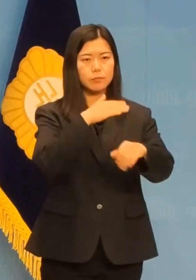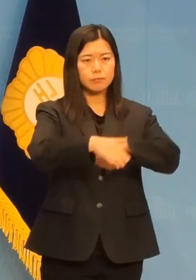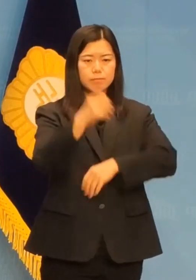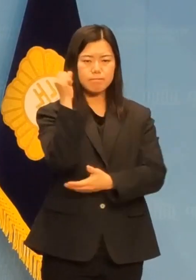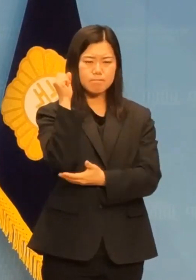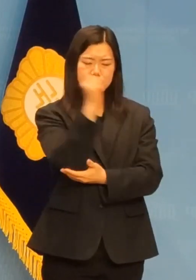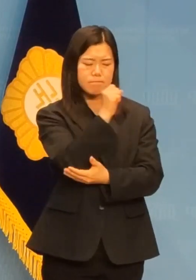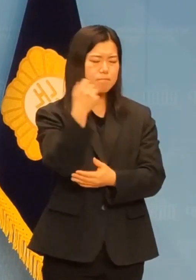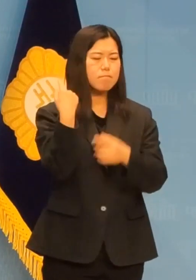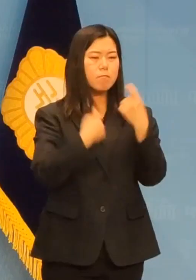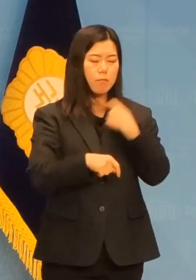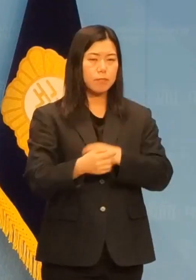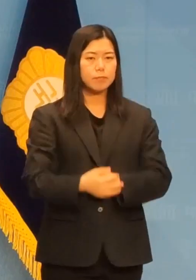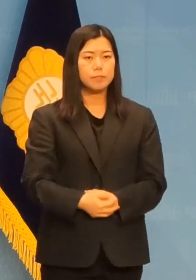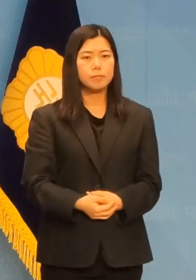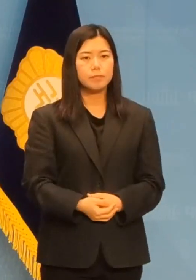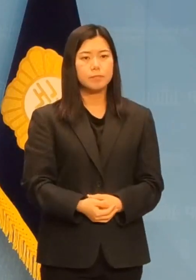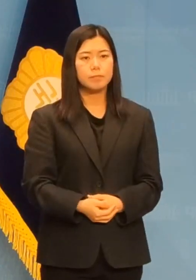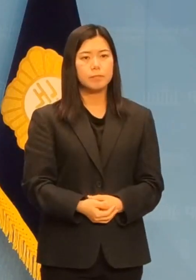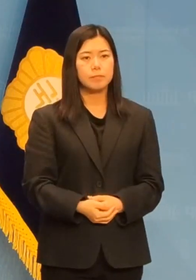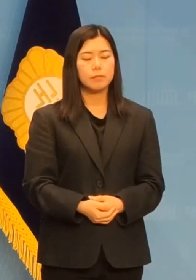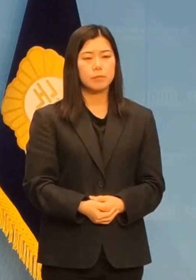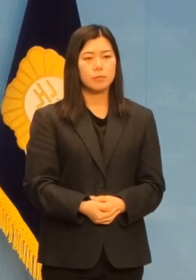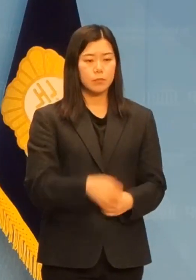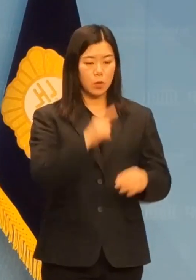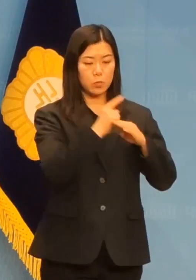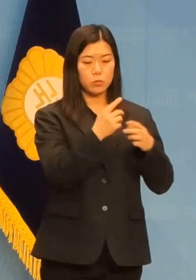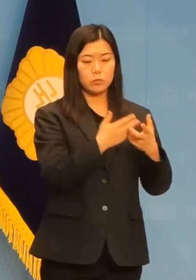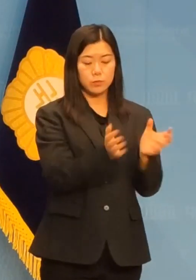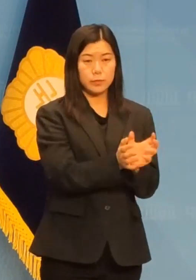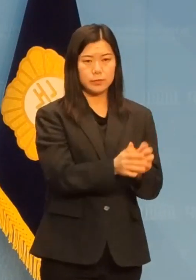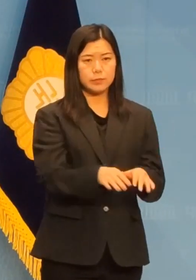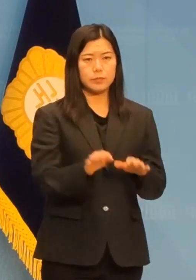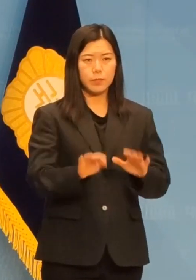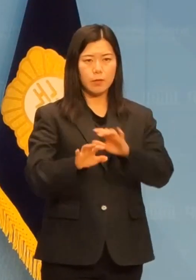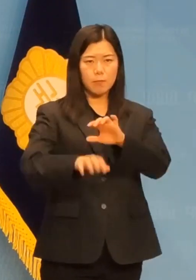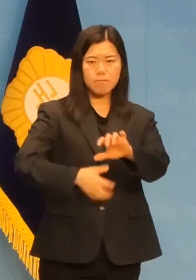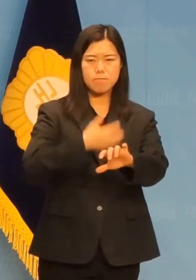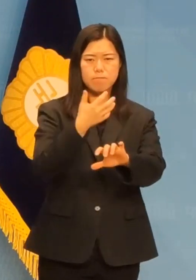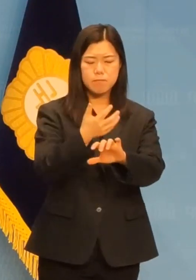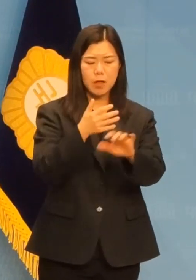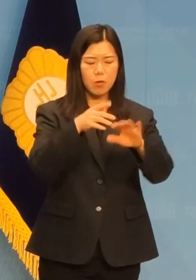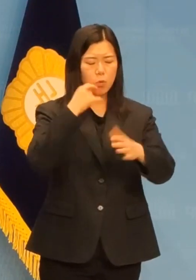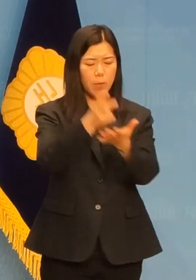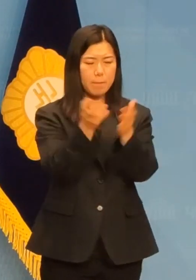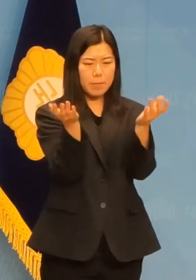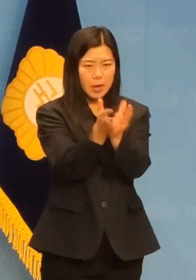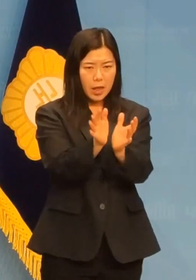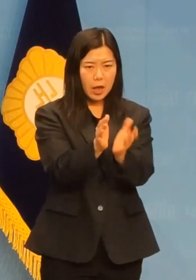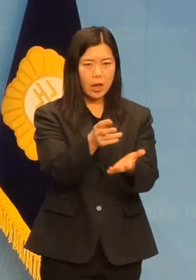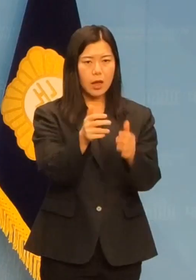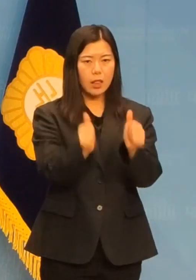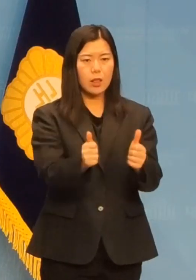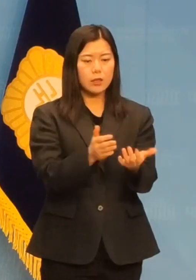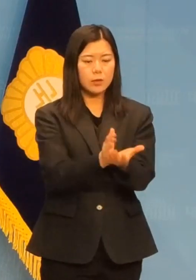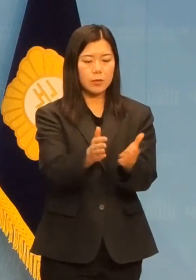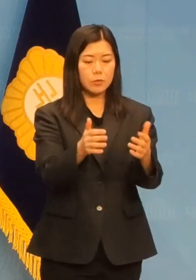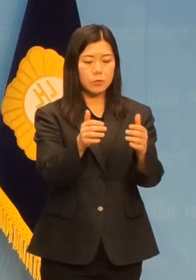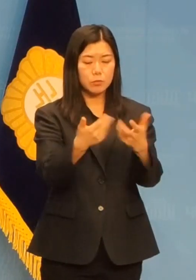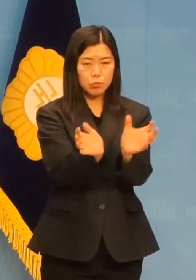근간을 훼손할 뿐입니다. 민주당은 위헌적 내란전담 재판부 법안을 즉각